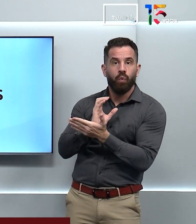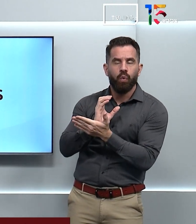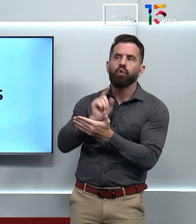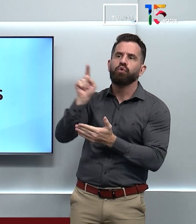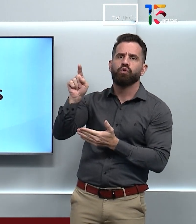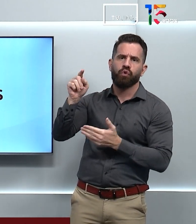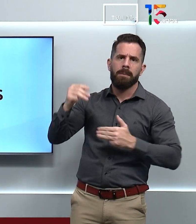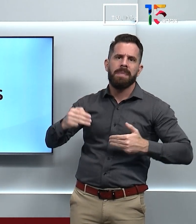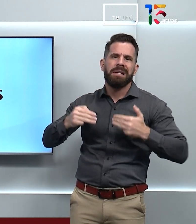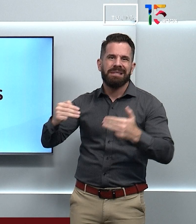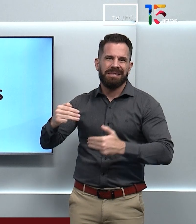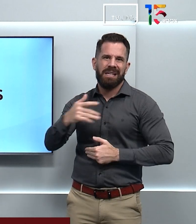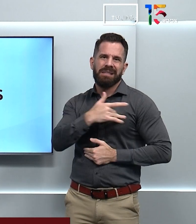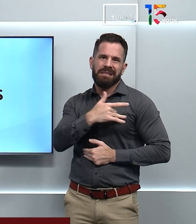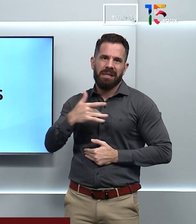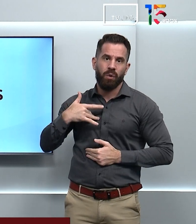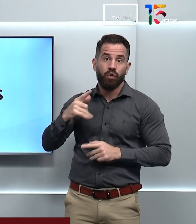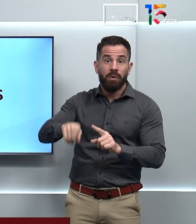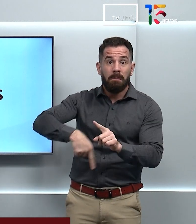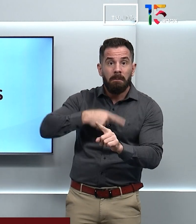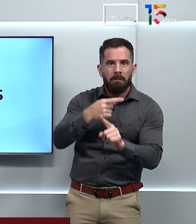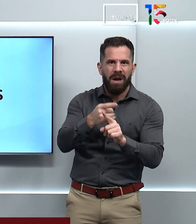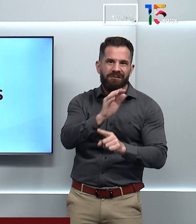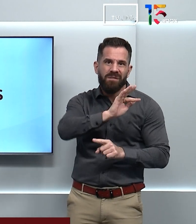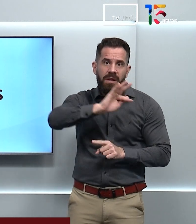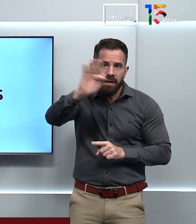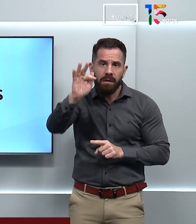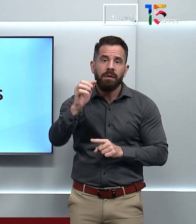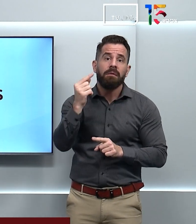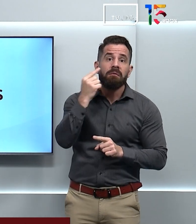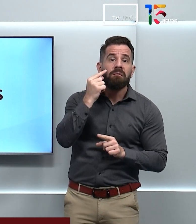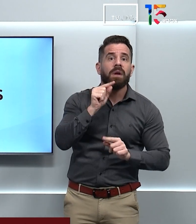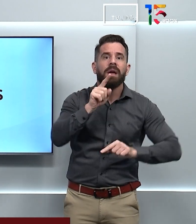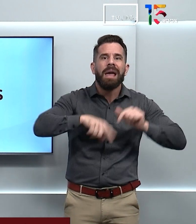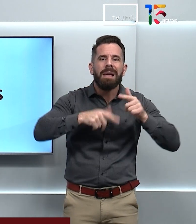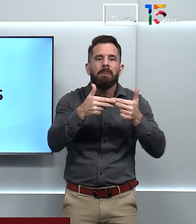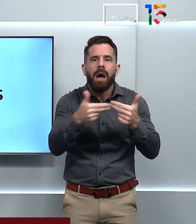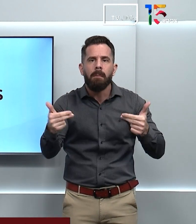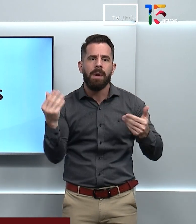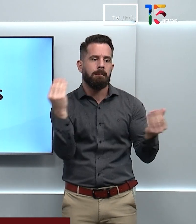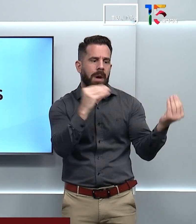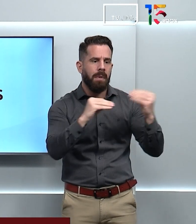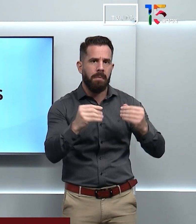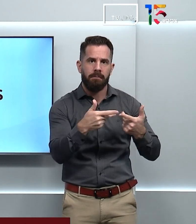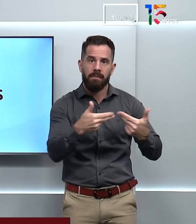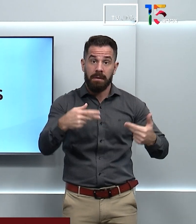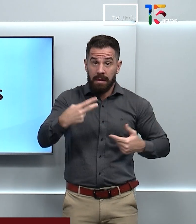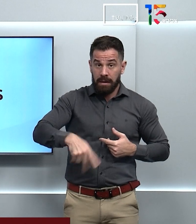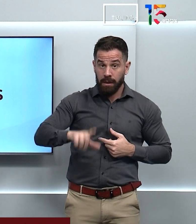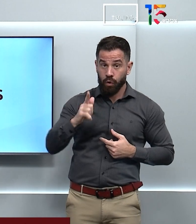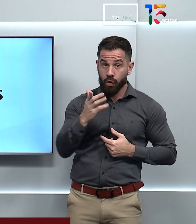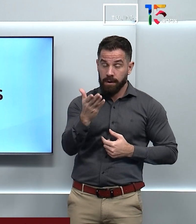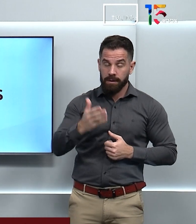e à bancada federal para equipar as unidades de saúde aqui de Goiânia.